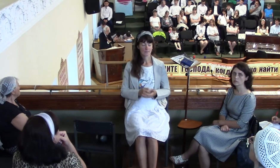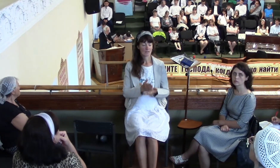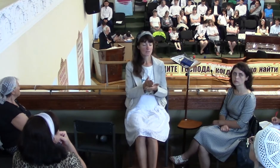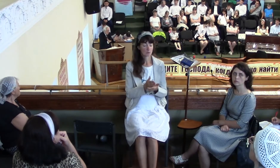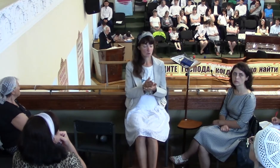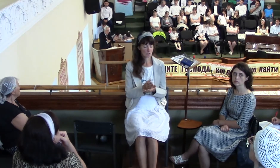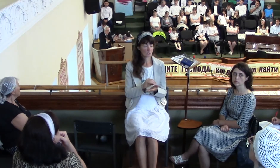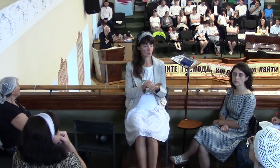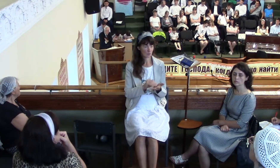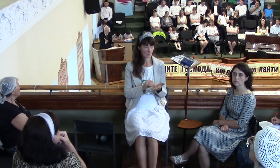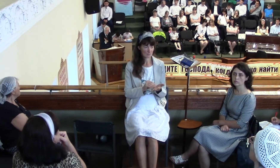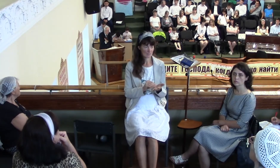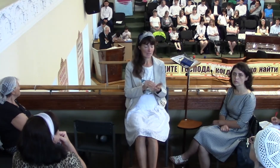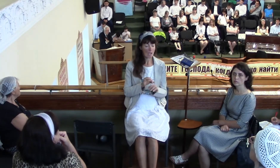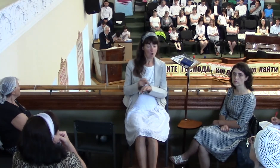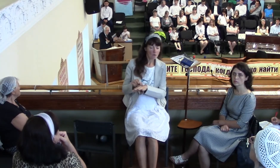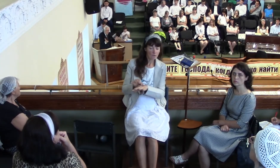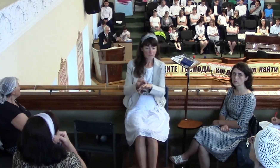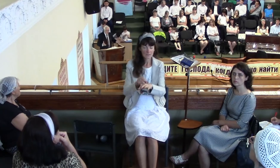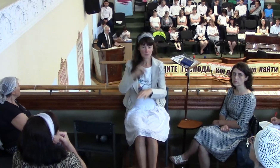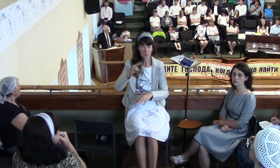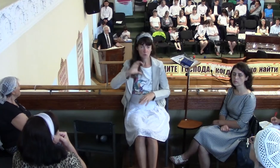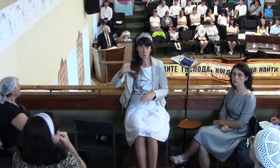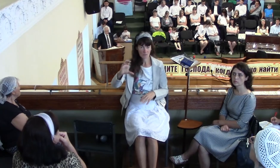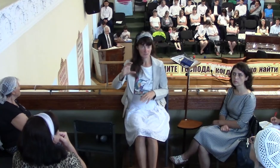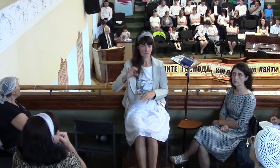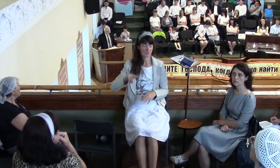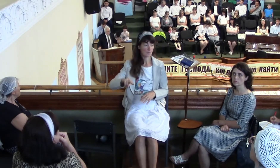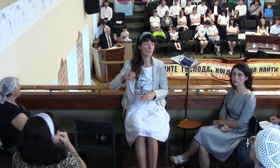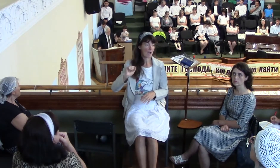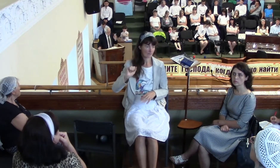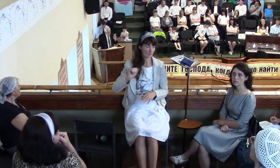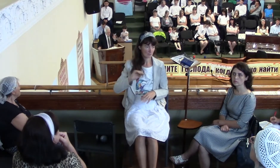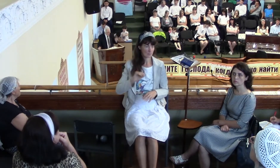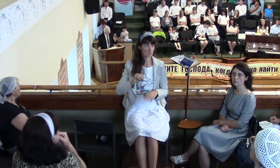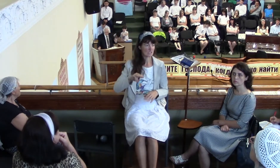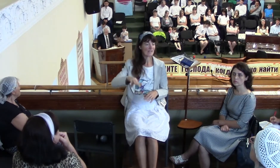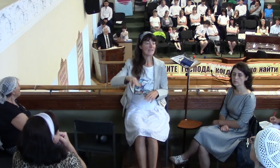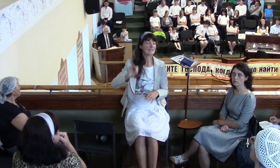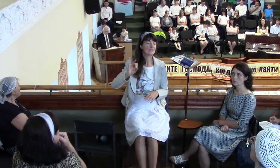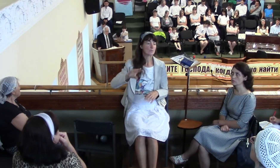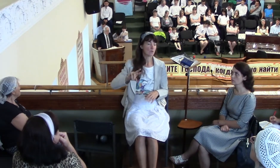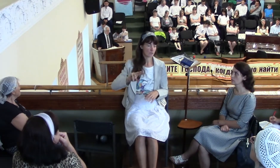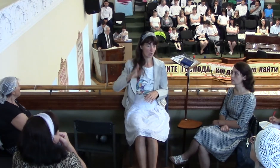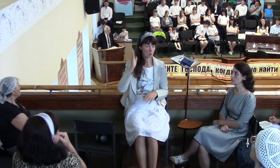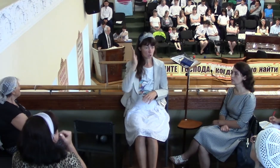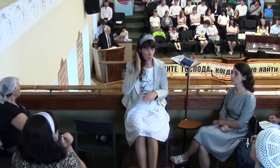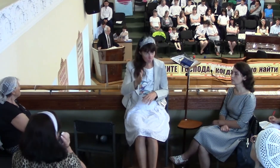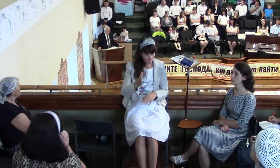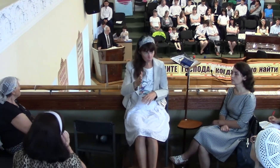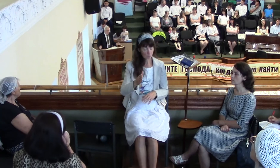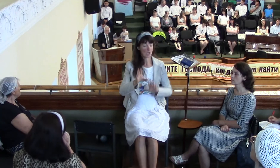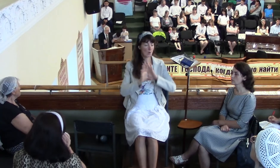пишет, водимый Духом Святым апостол Павел Тимофею, знали, что в последние дни наступят времена